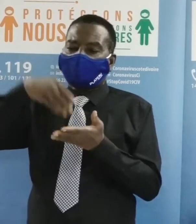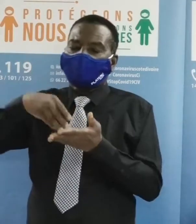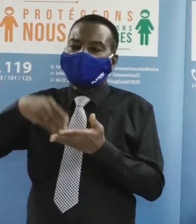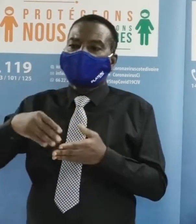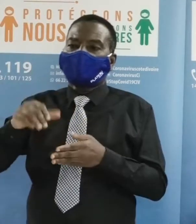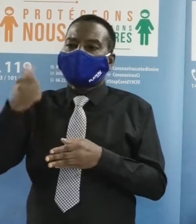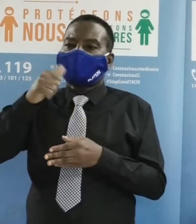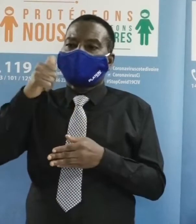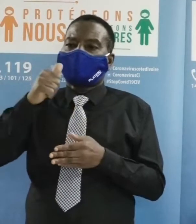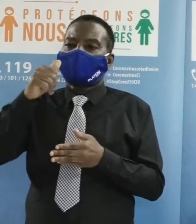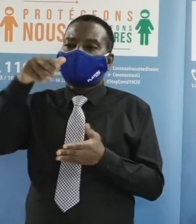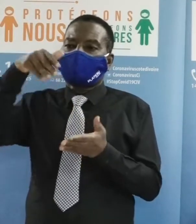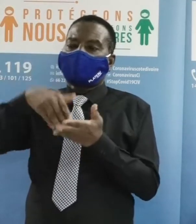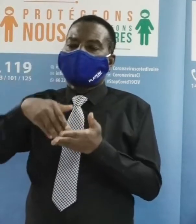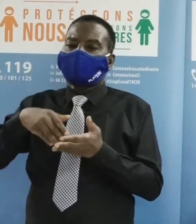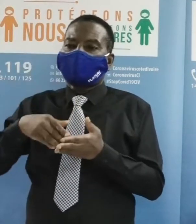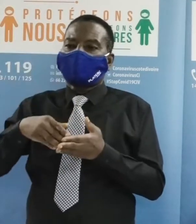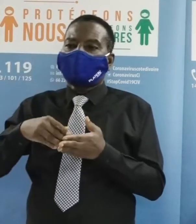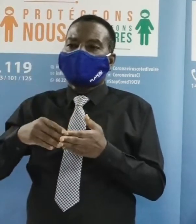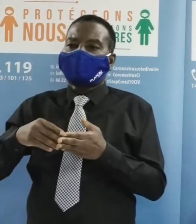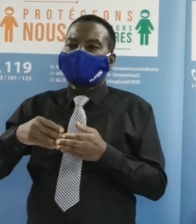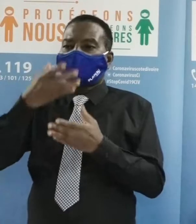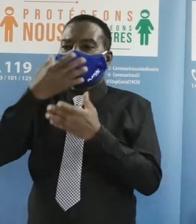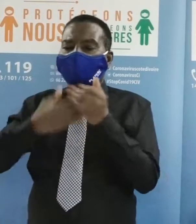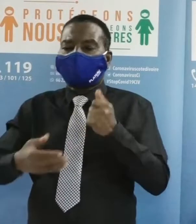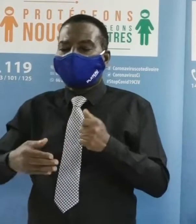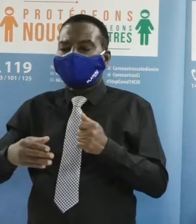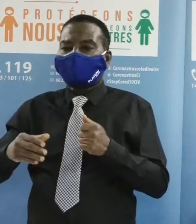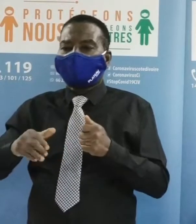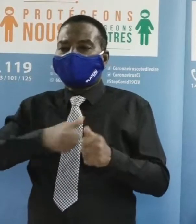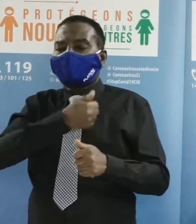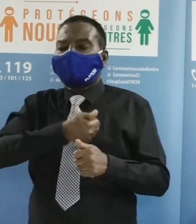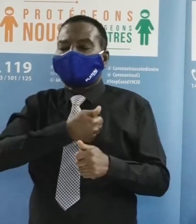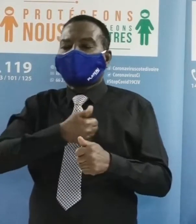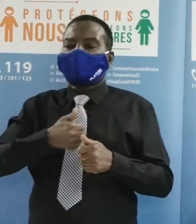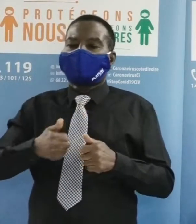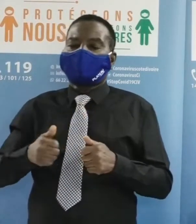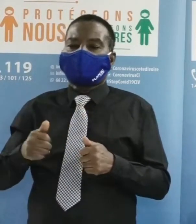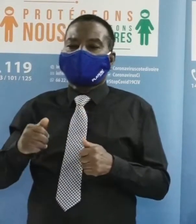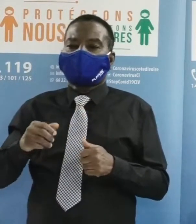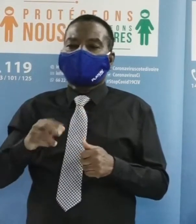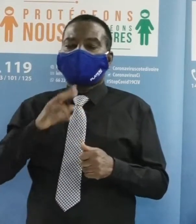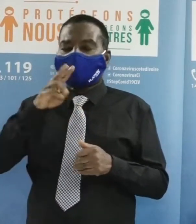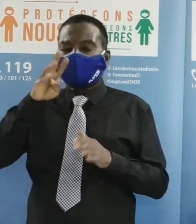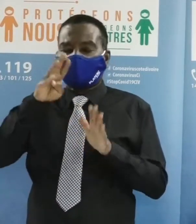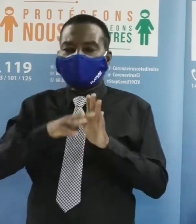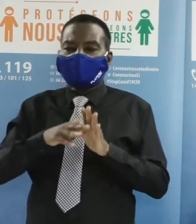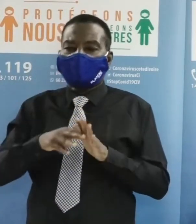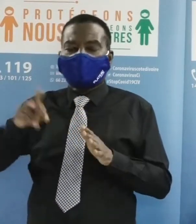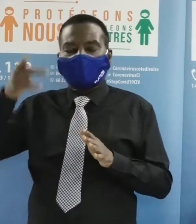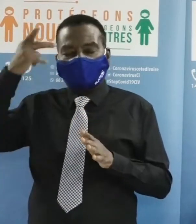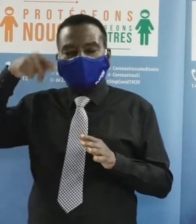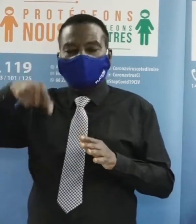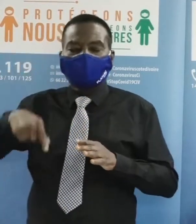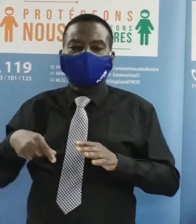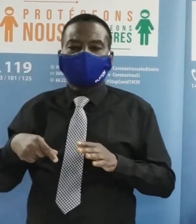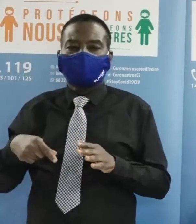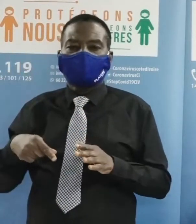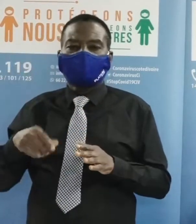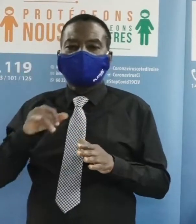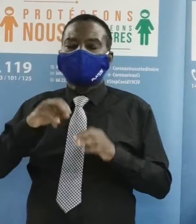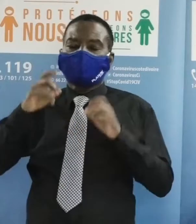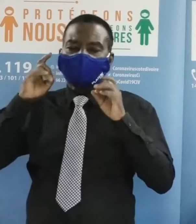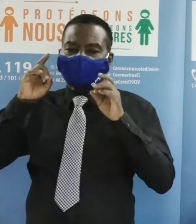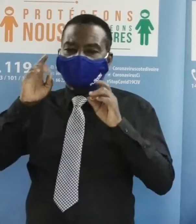je pense que ça manquait d'ambition non ne croyez pas non franchement je pense que ces